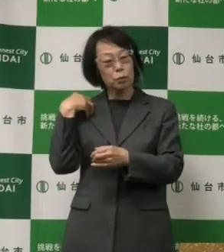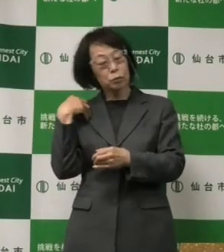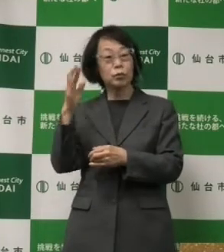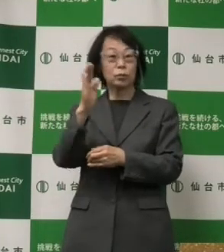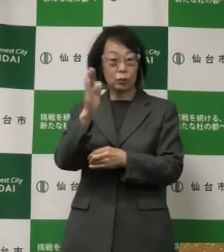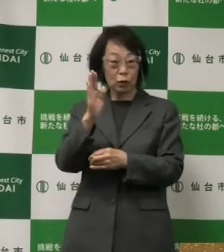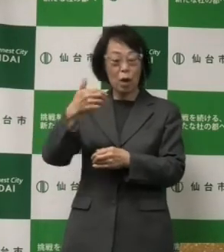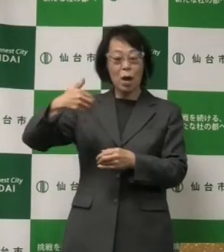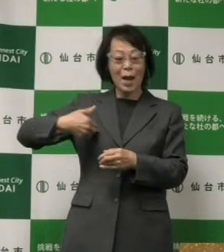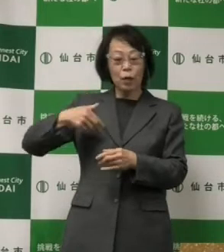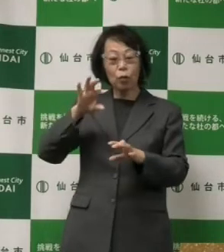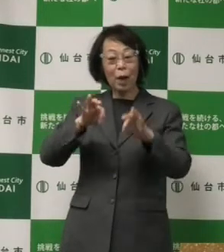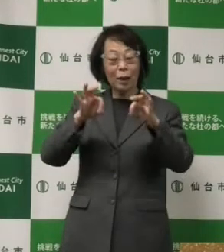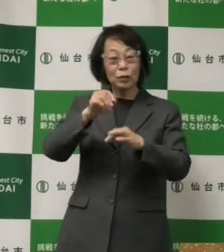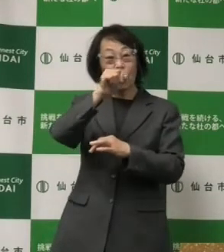なく、